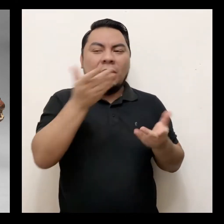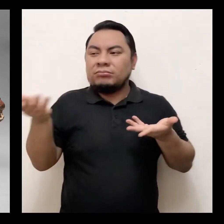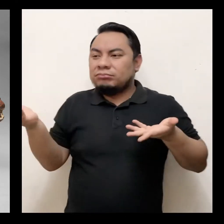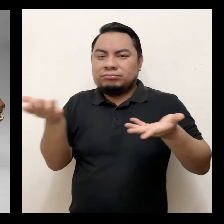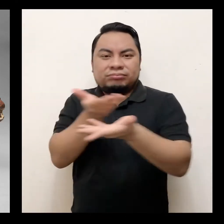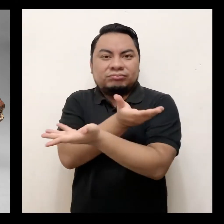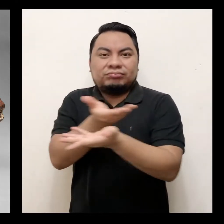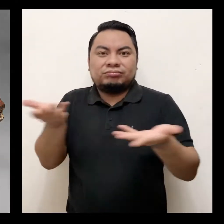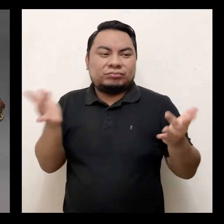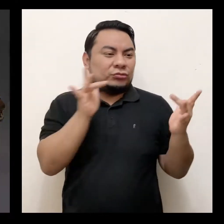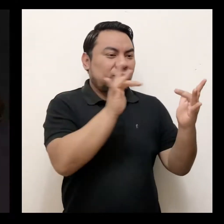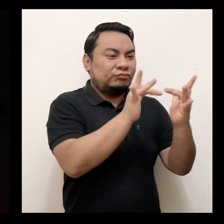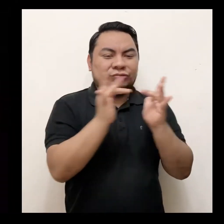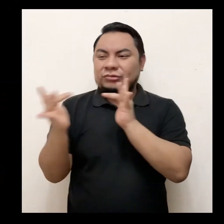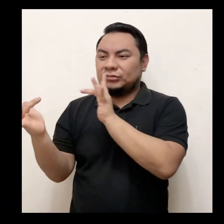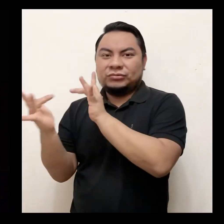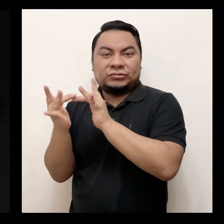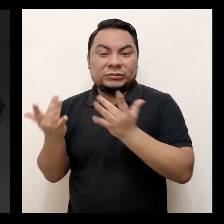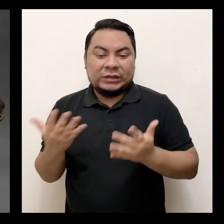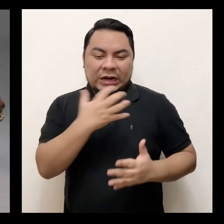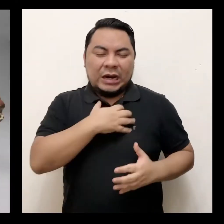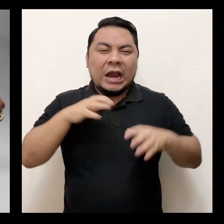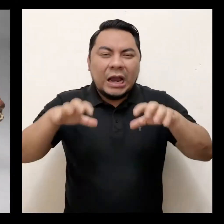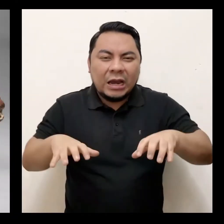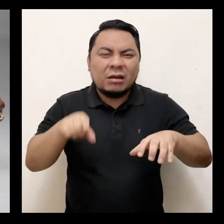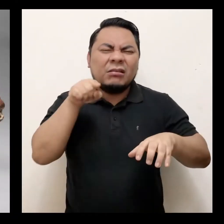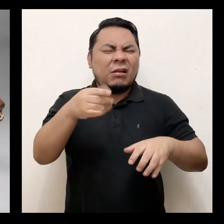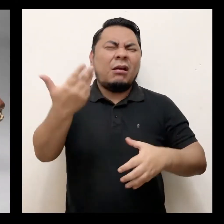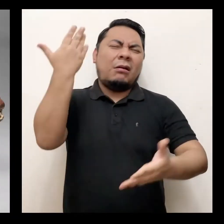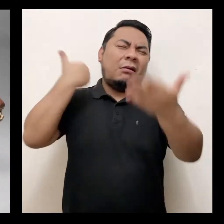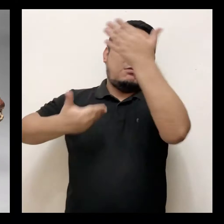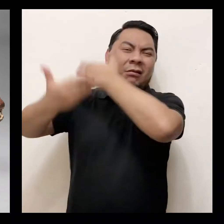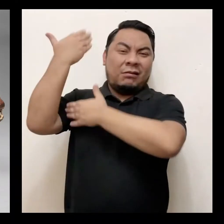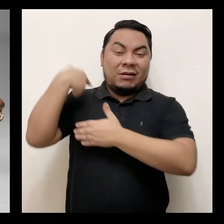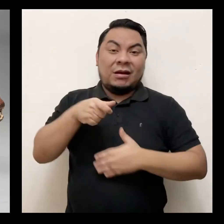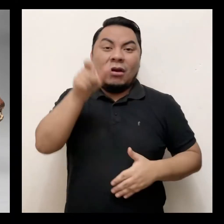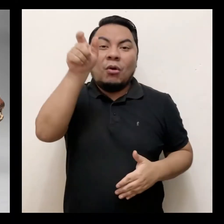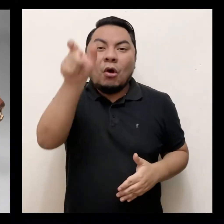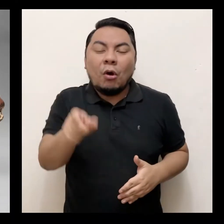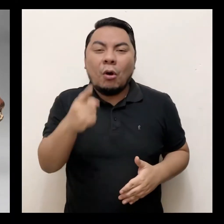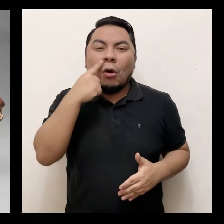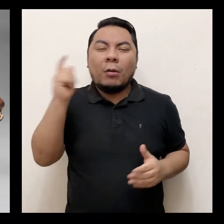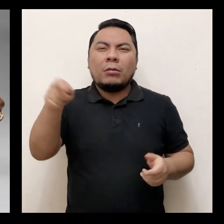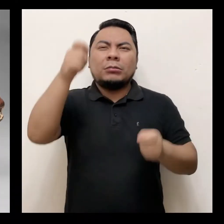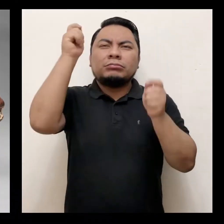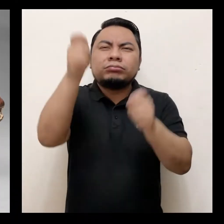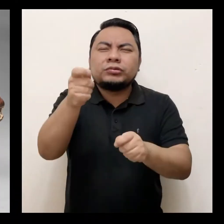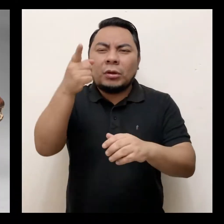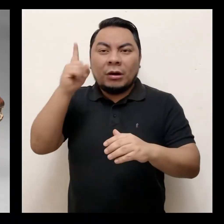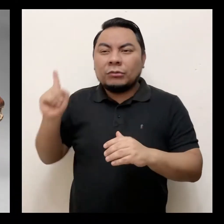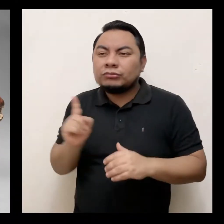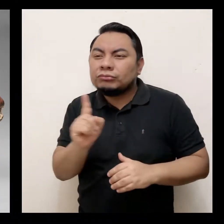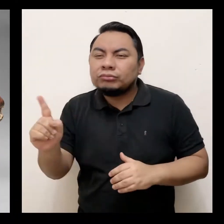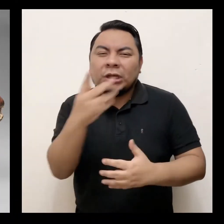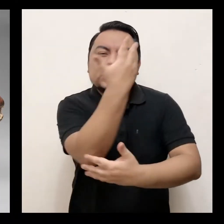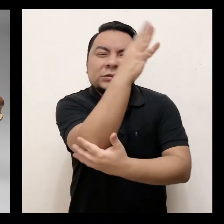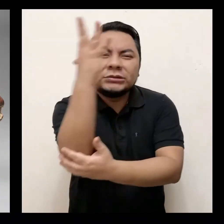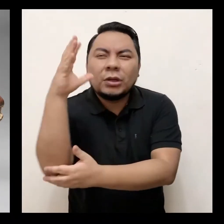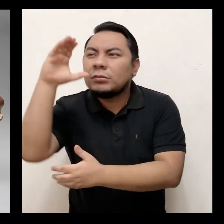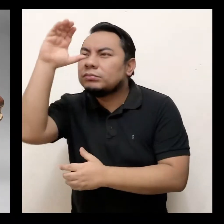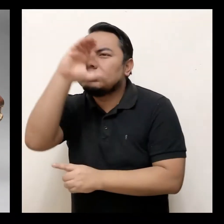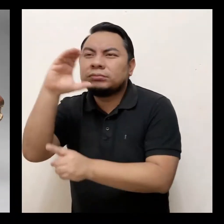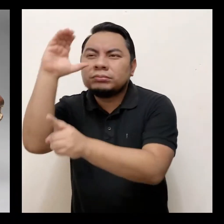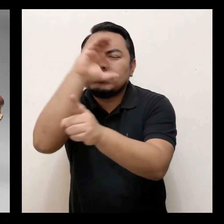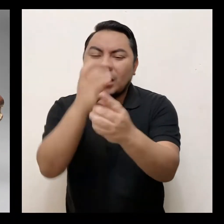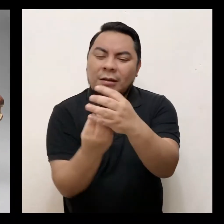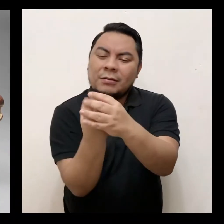los espíritus de la naturaleza. Hace miles de años, un chamán se aisló en lo profundo de la selva para descubrir